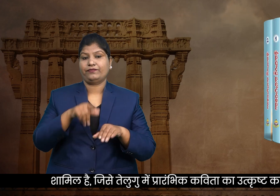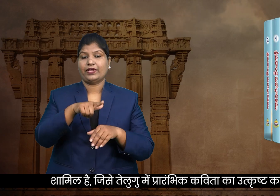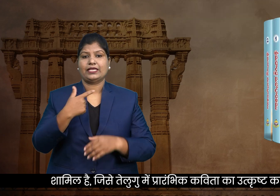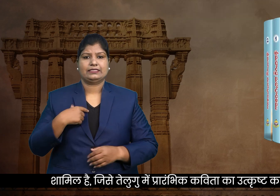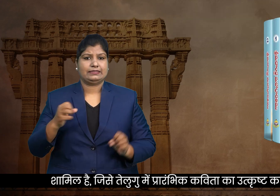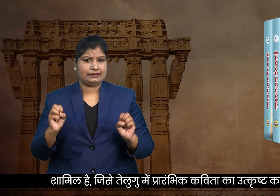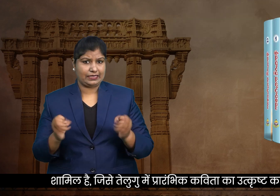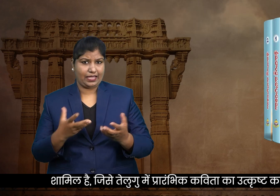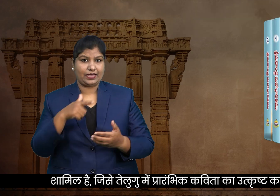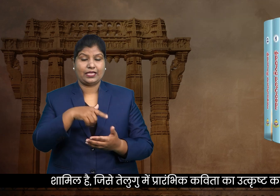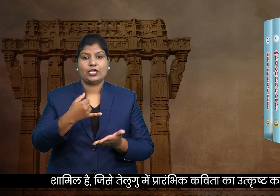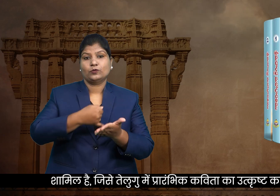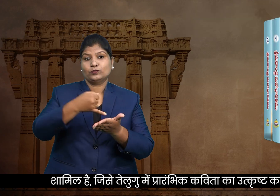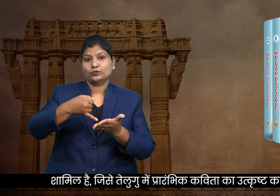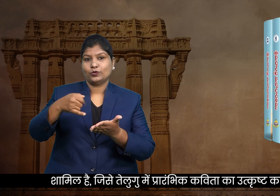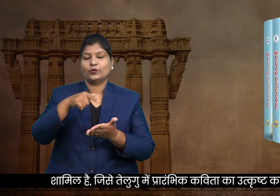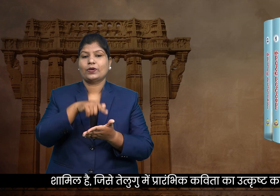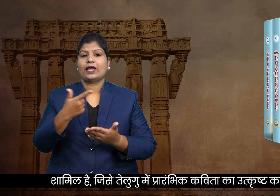है।